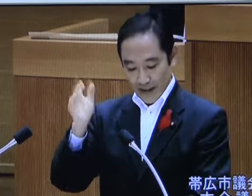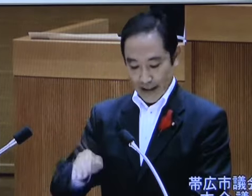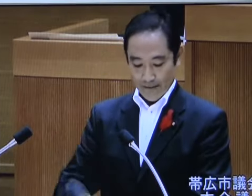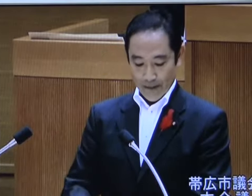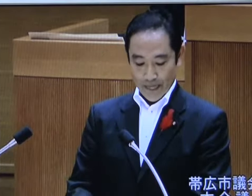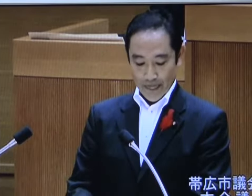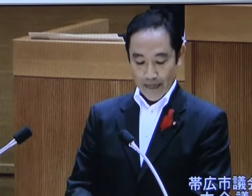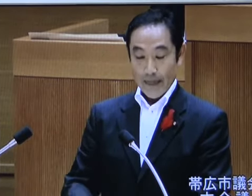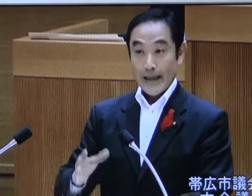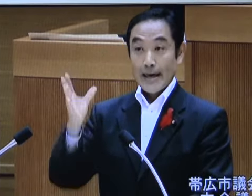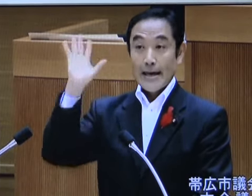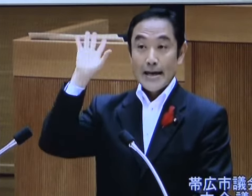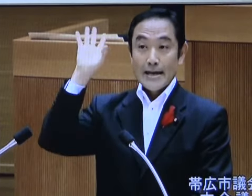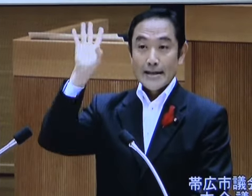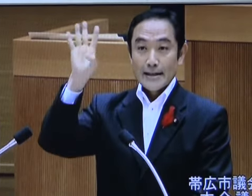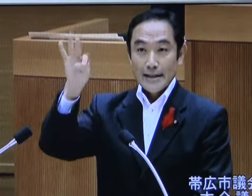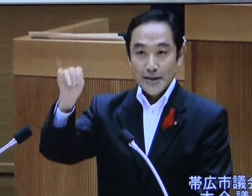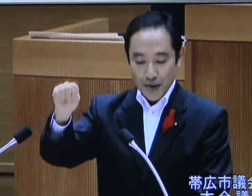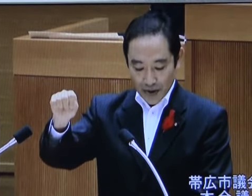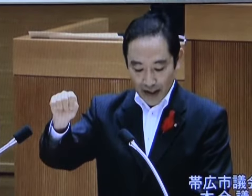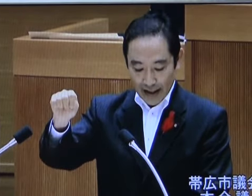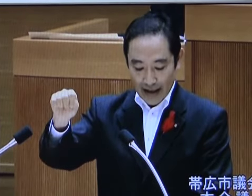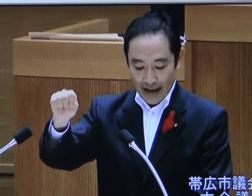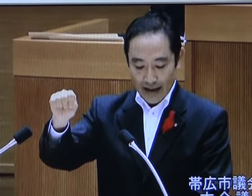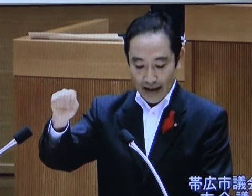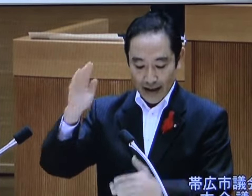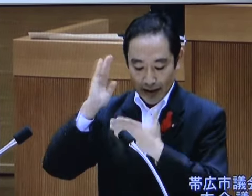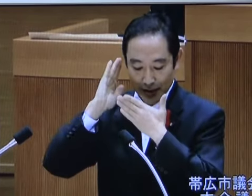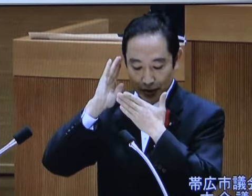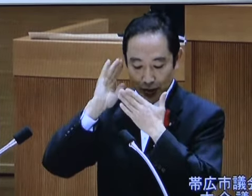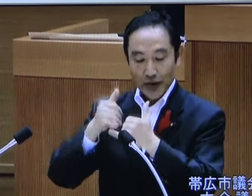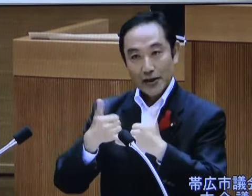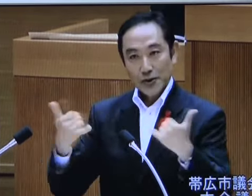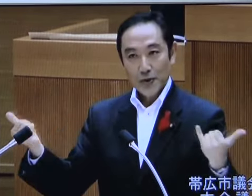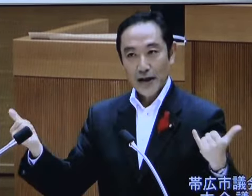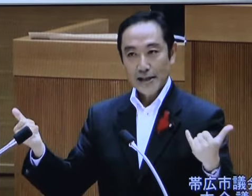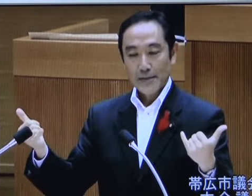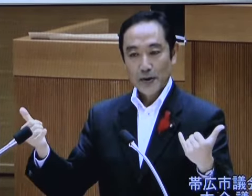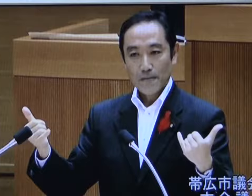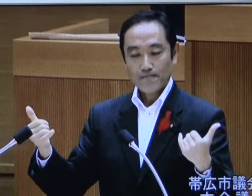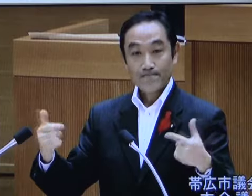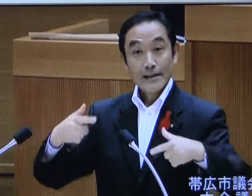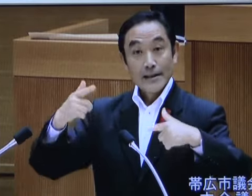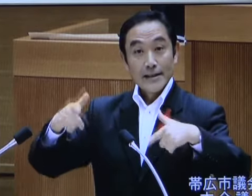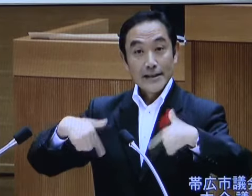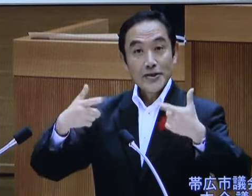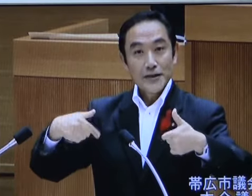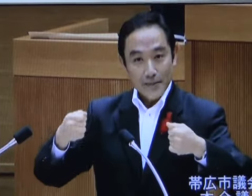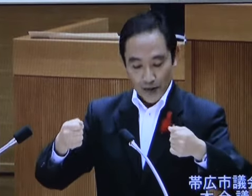ません。いつの日か聴覚障害者もいつでも